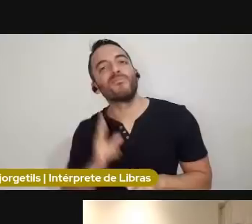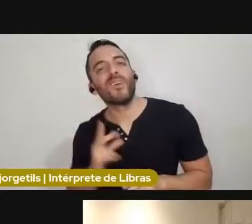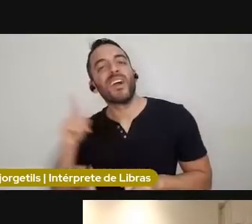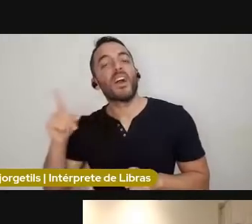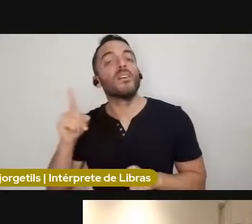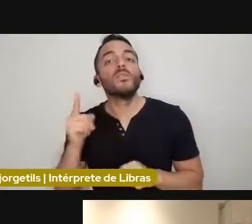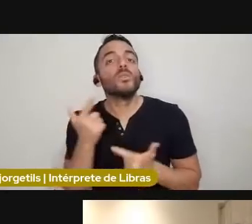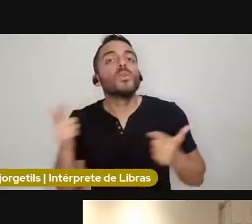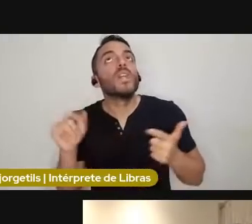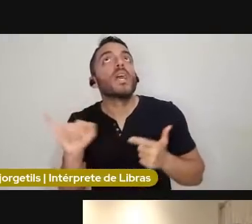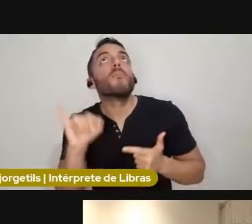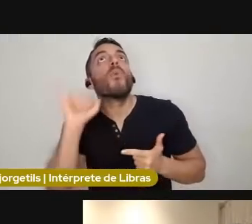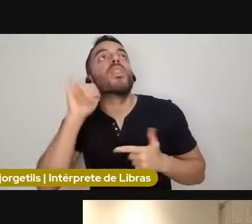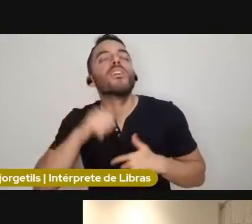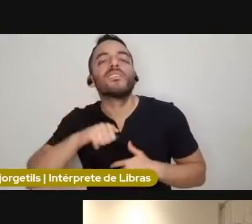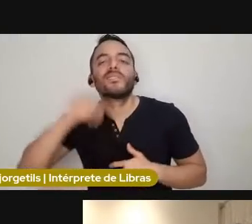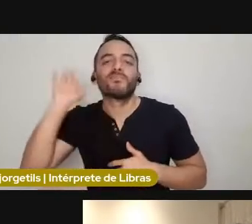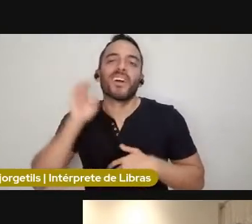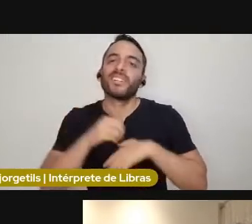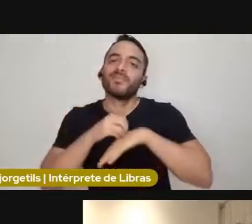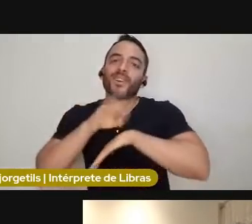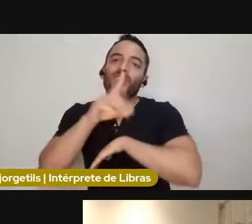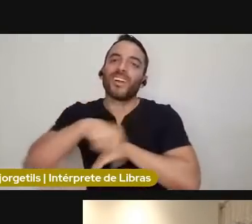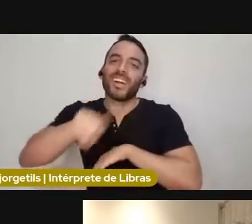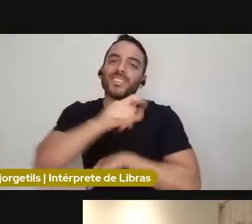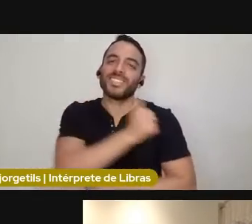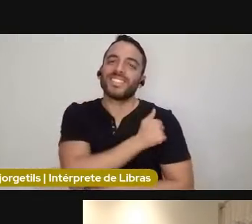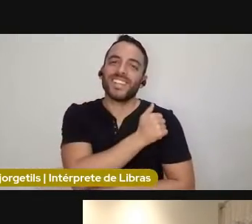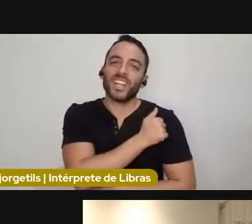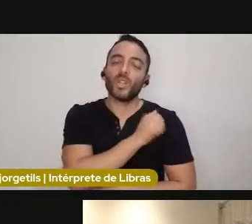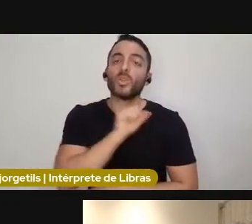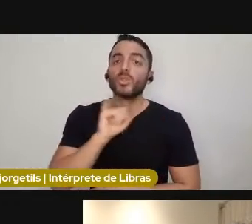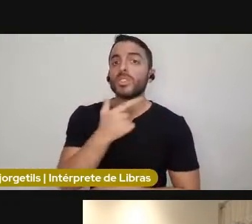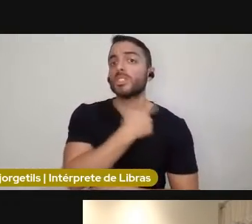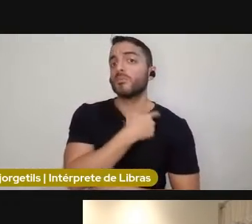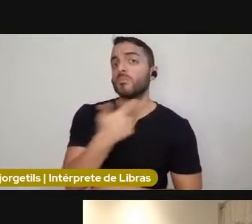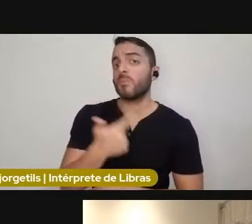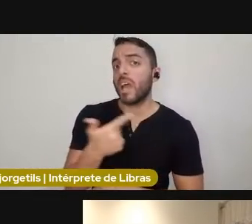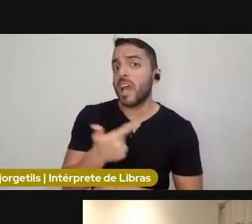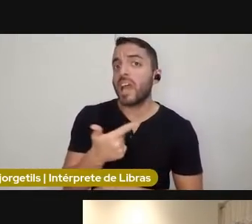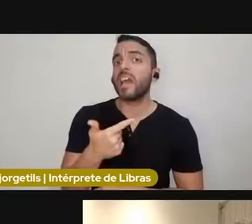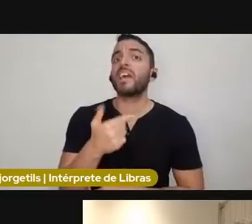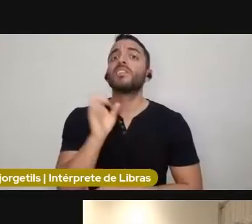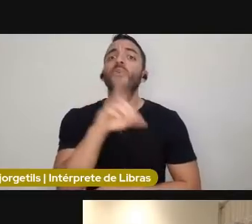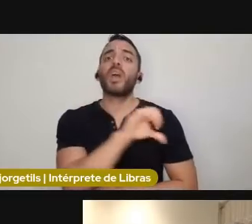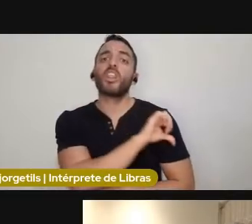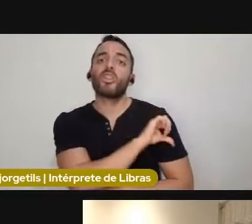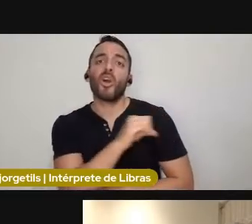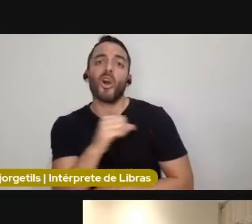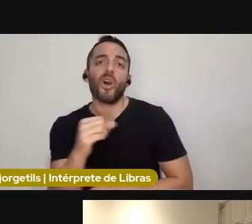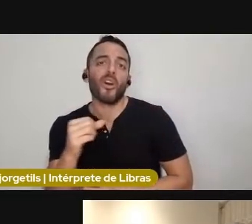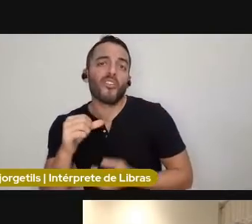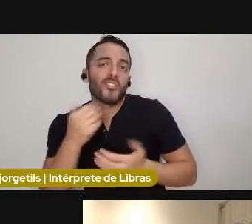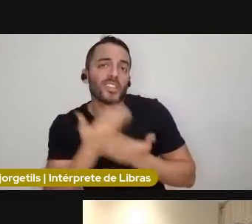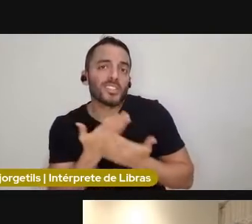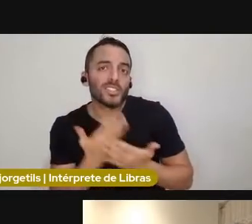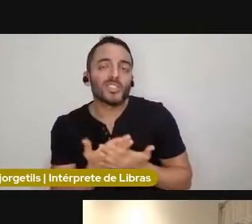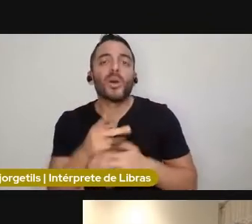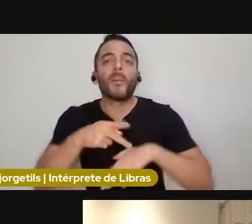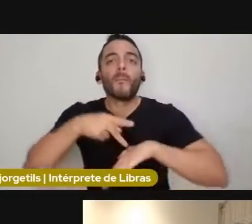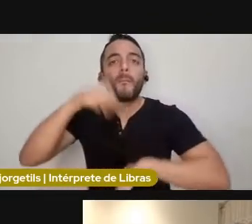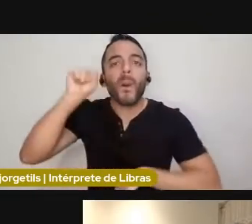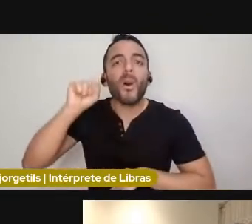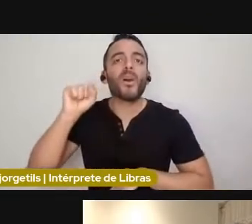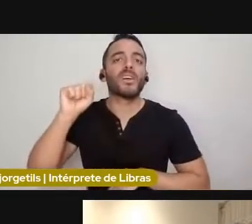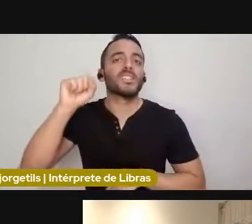do que isso para colocar para os nossos estudantes, sejam eles de ensino médio, de ensino fundamental, de ensino superior, de pós-graduação. Vamos pensar